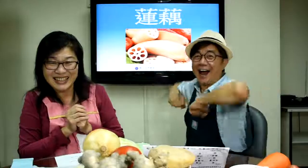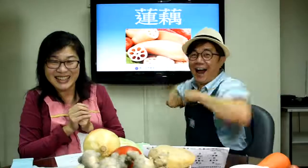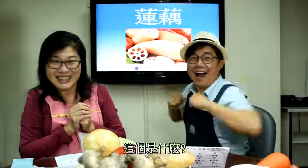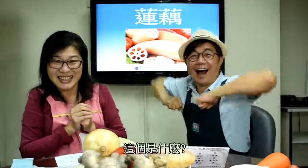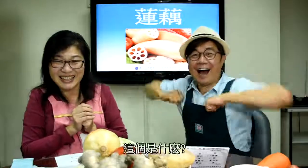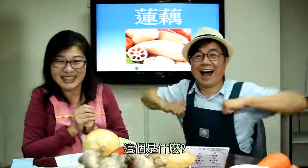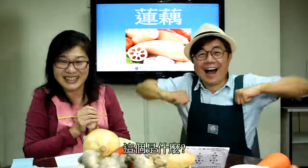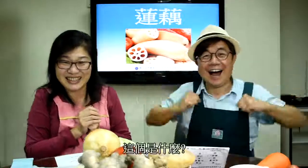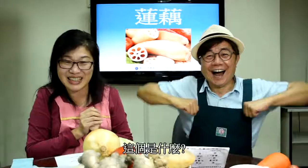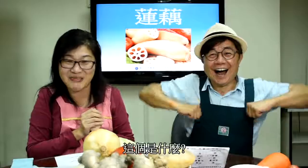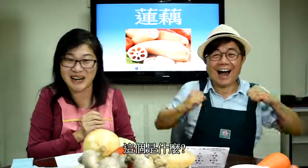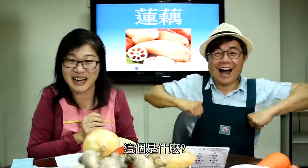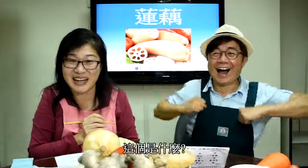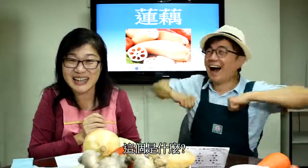这个是什么？